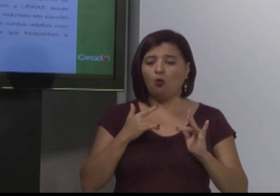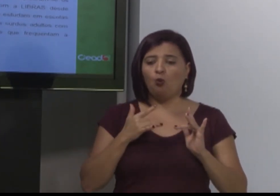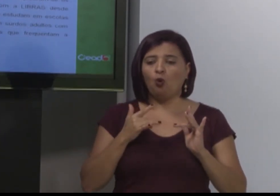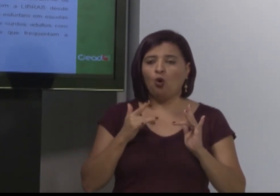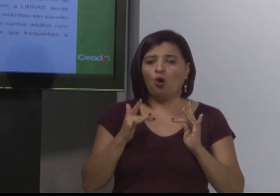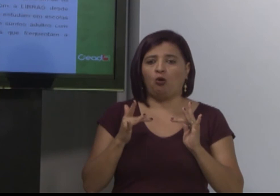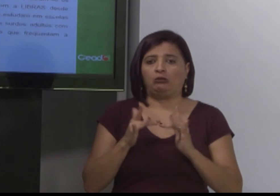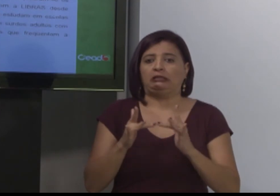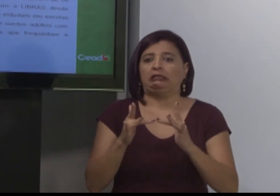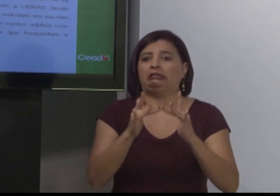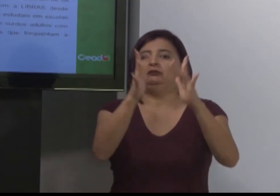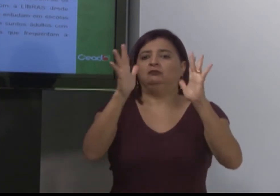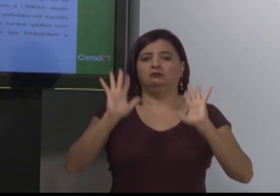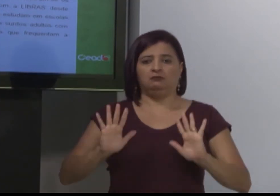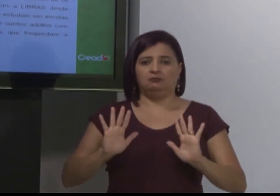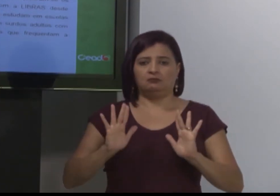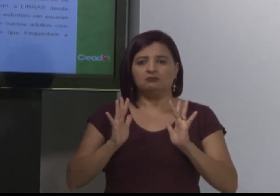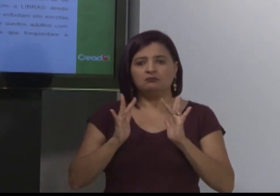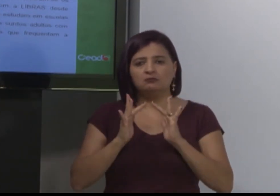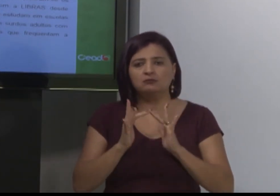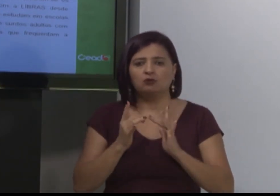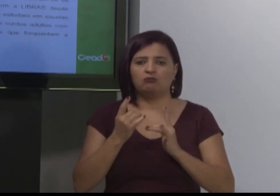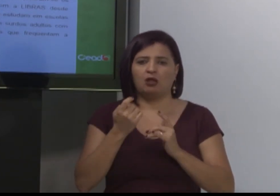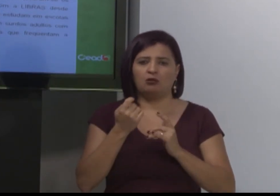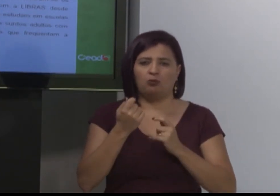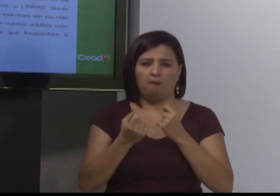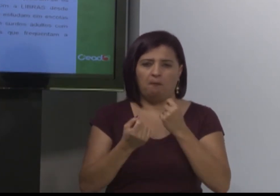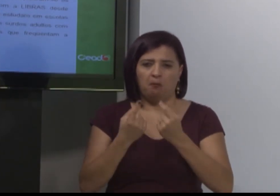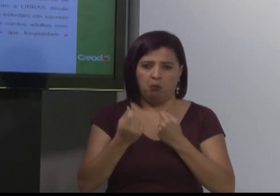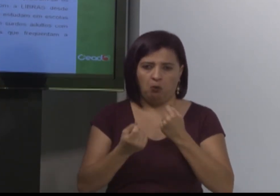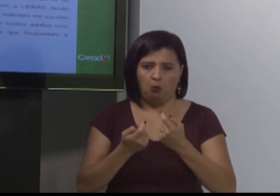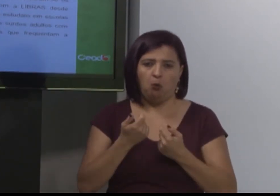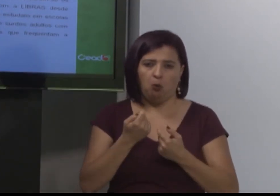Geralmente, esse aluno ele está na escola inclusiva e o contato